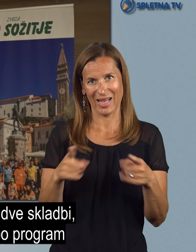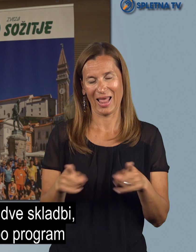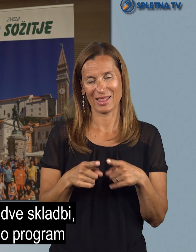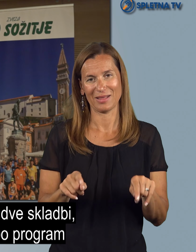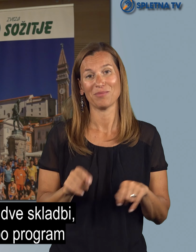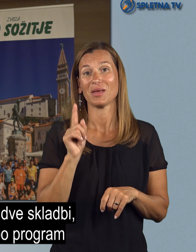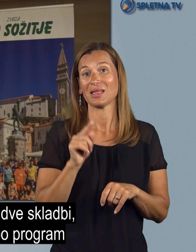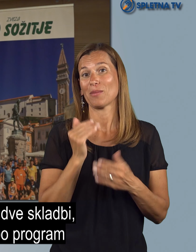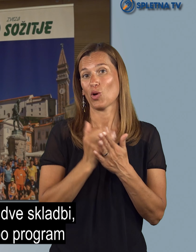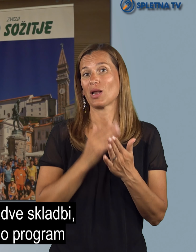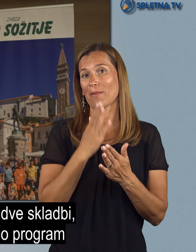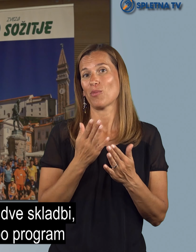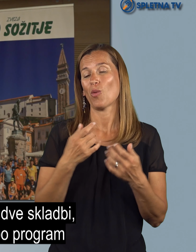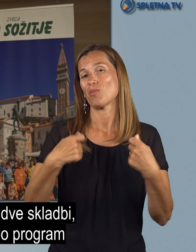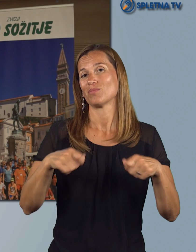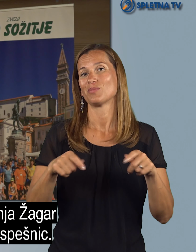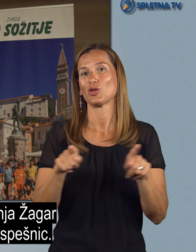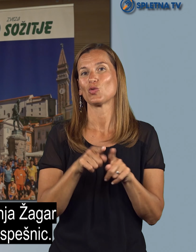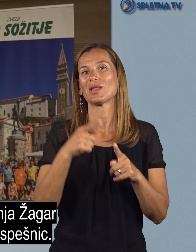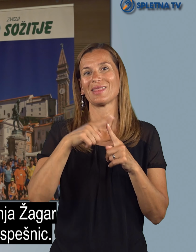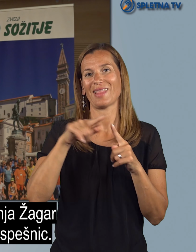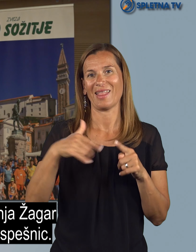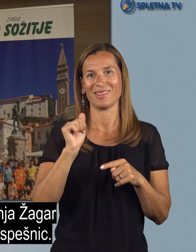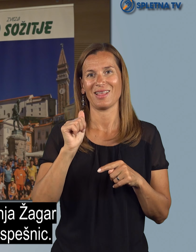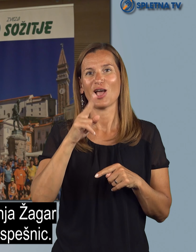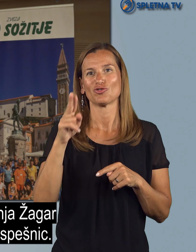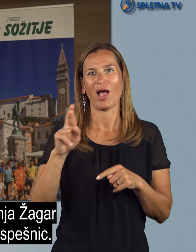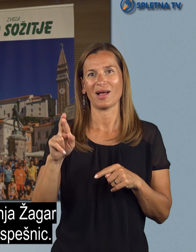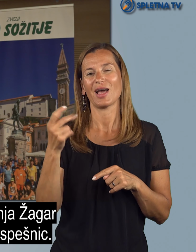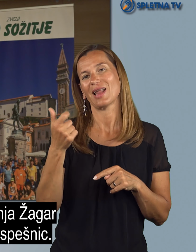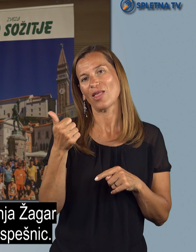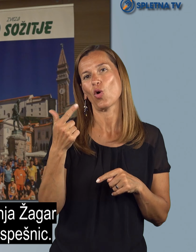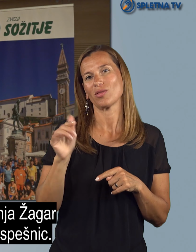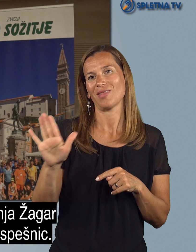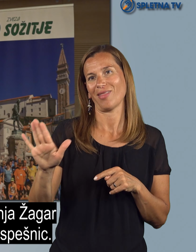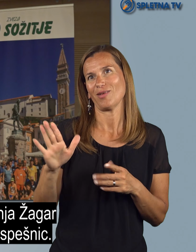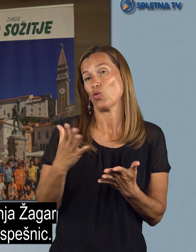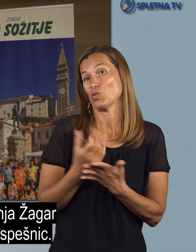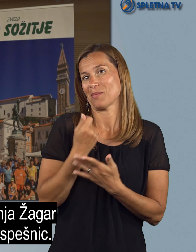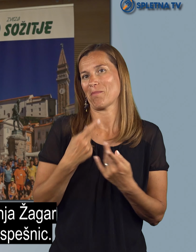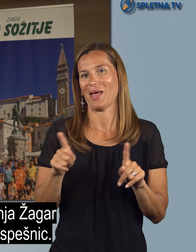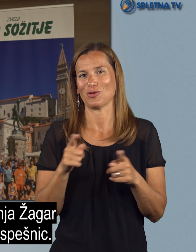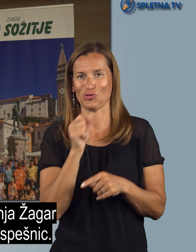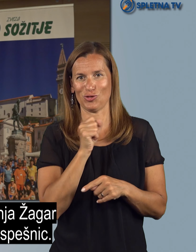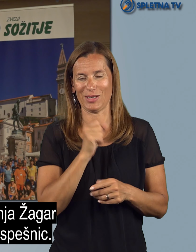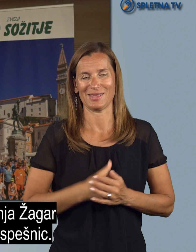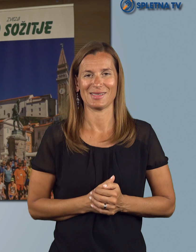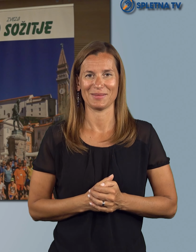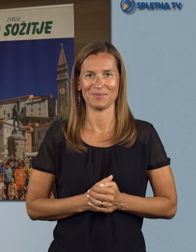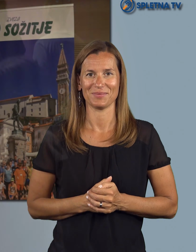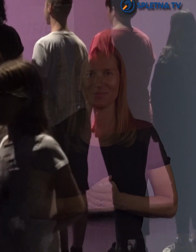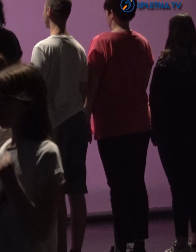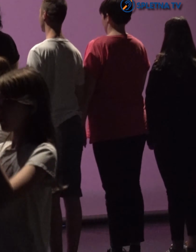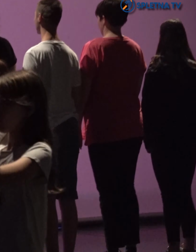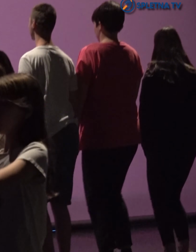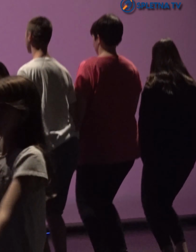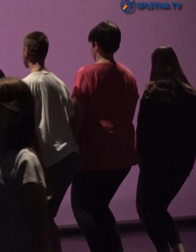in mislim, da nam bo program popestrila tudi Tanja Žagar z eno od njenih uspešnic.